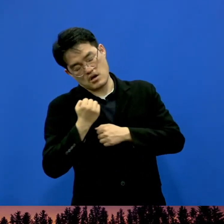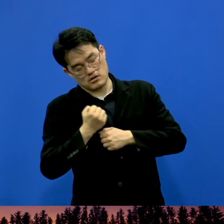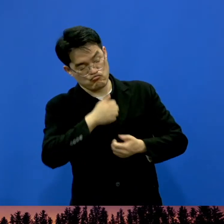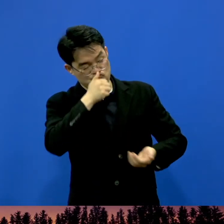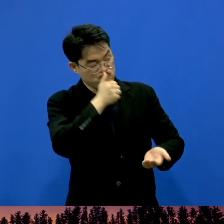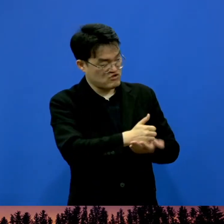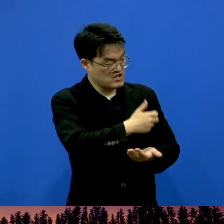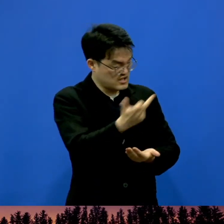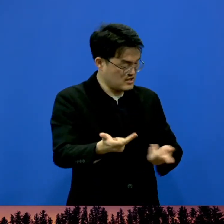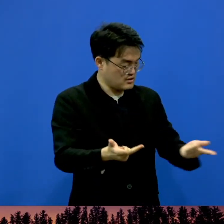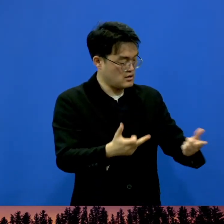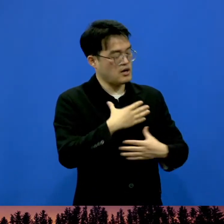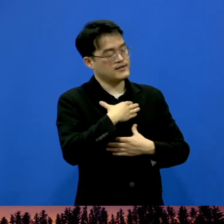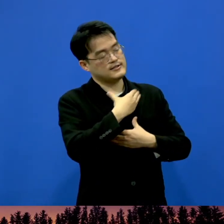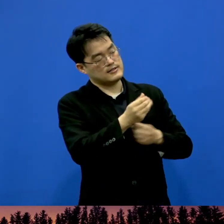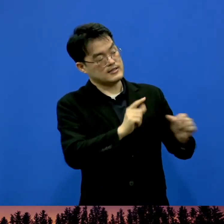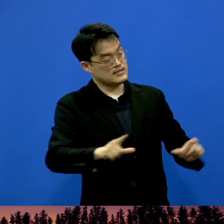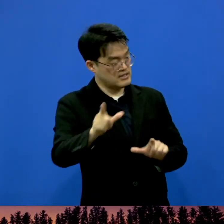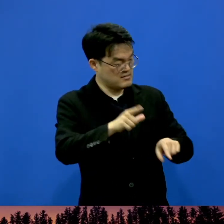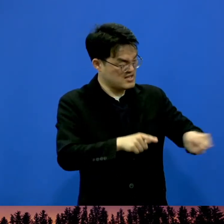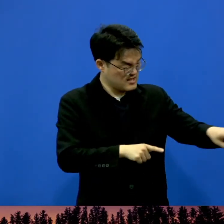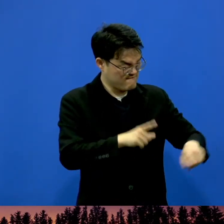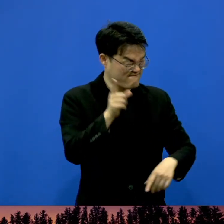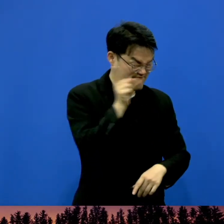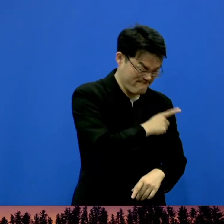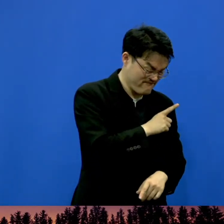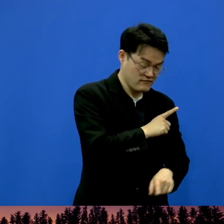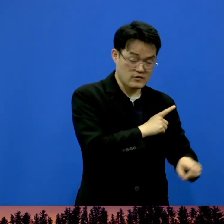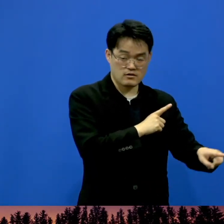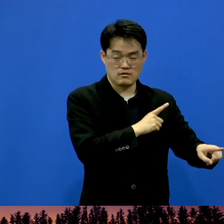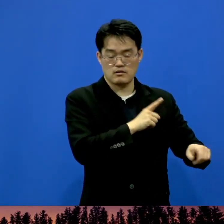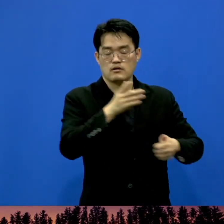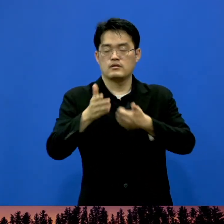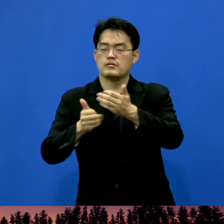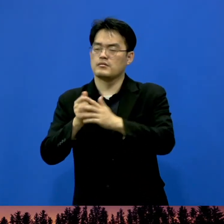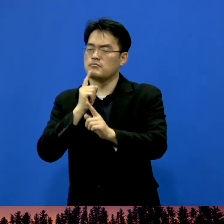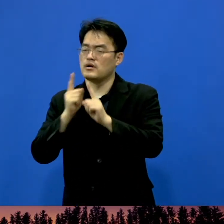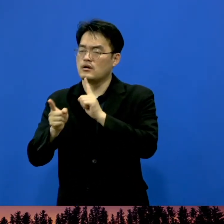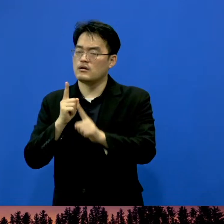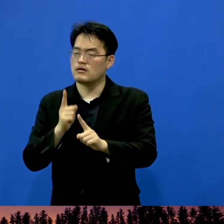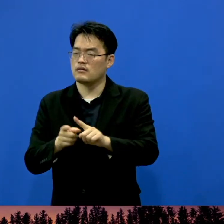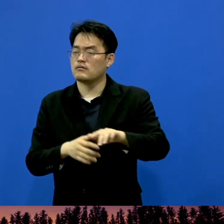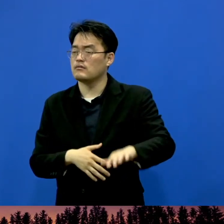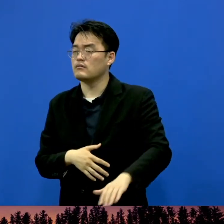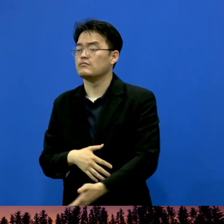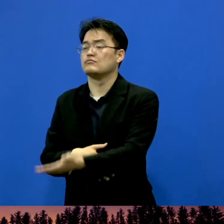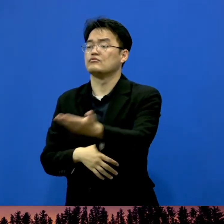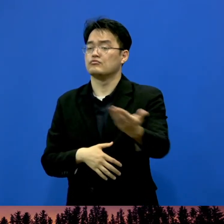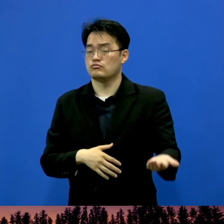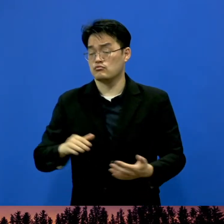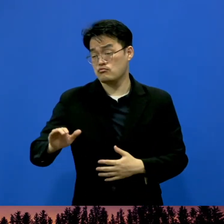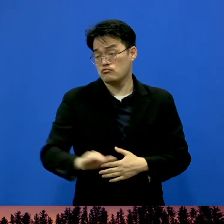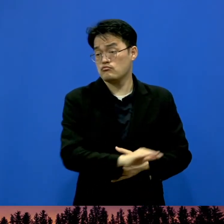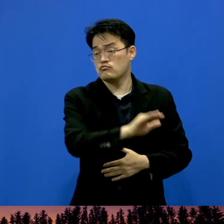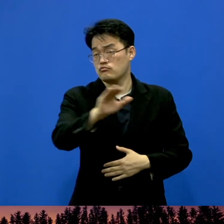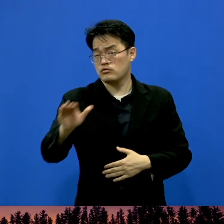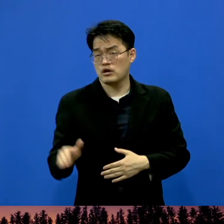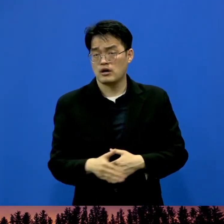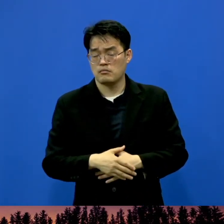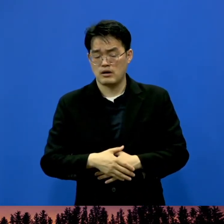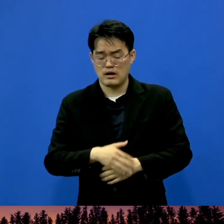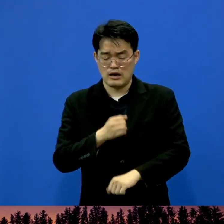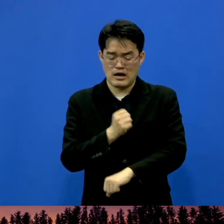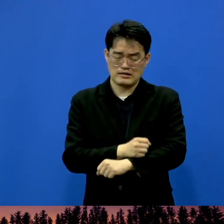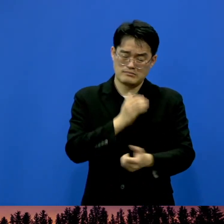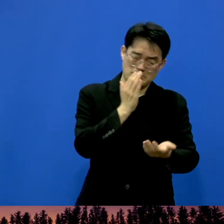삶만 추구한 삶이 악하다 이렇게 평가한 겁니다. 여러분 우리는 주로 안 해야 하는 것을 하는 것을 악하다고 여깁니다.